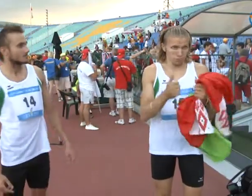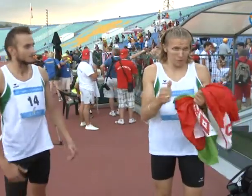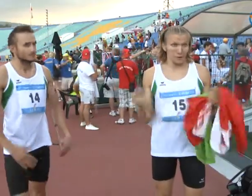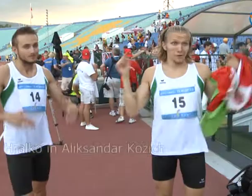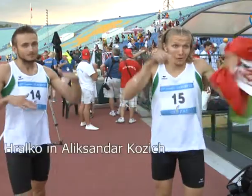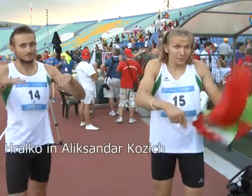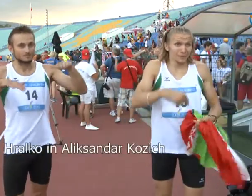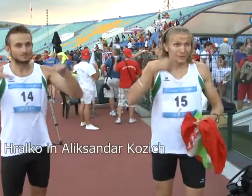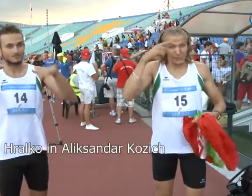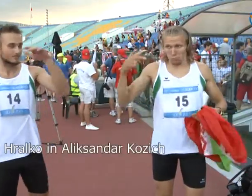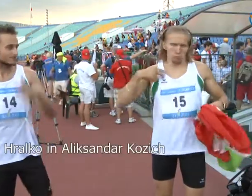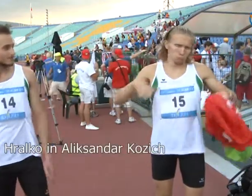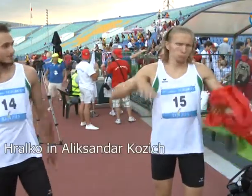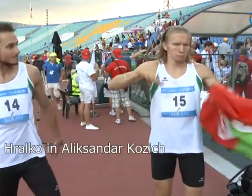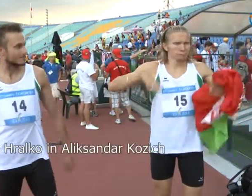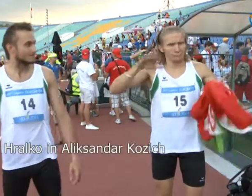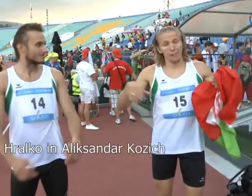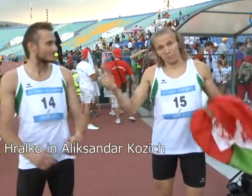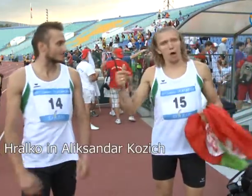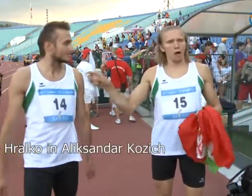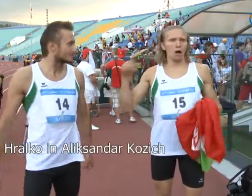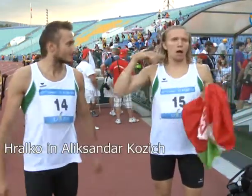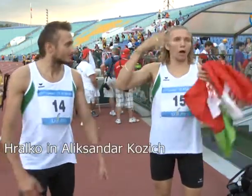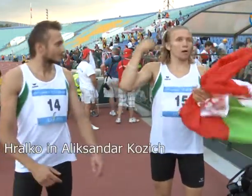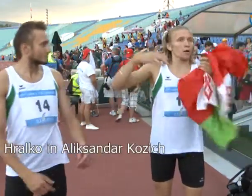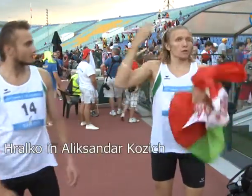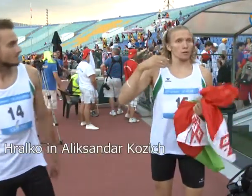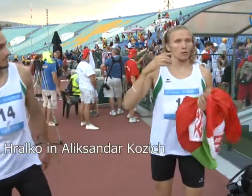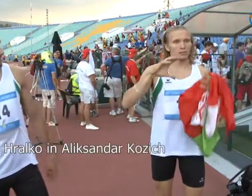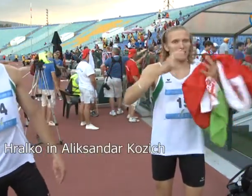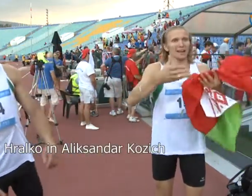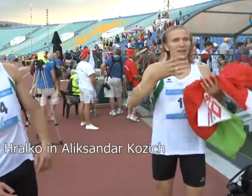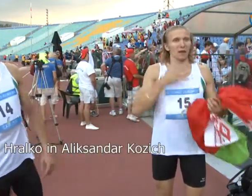Oba sva odlično tekmovala, zavedala sva se, da sva približno enako vredna vsem ostalim.